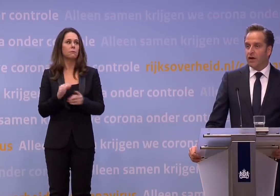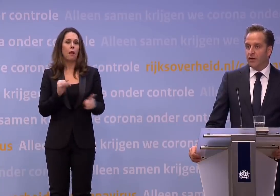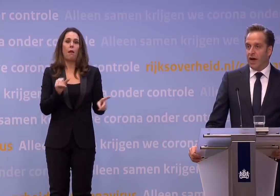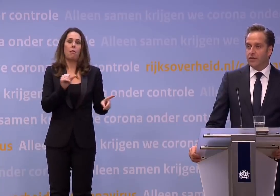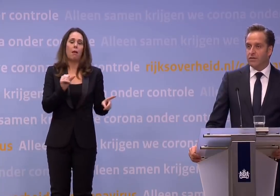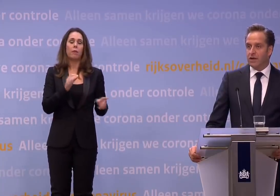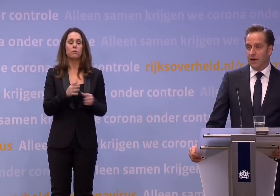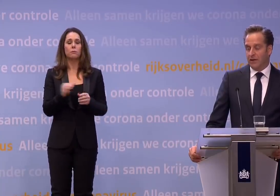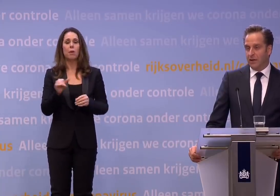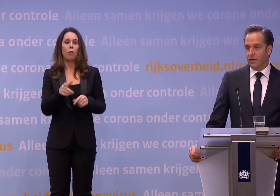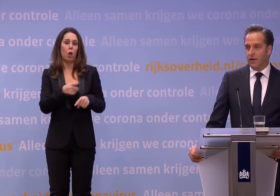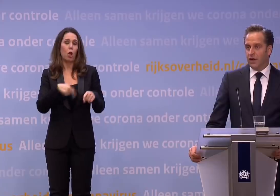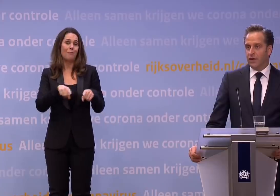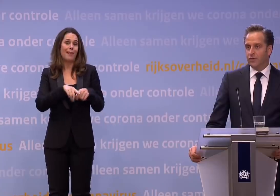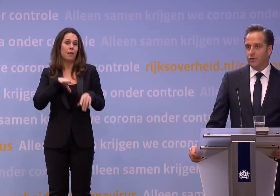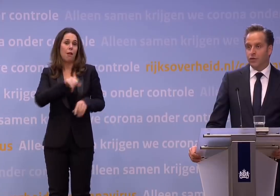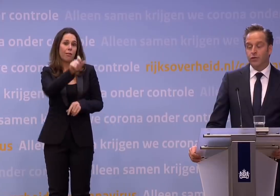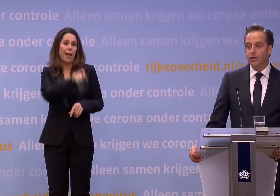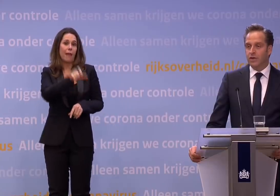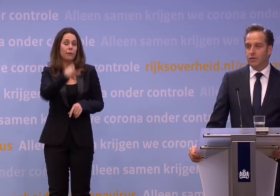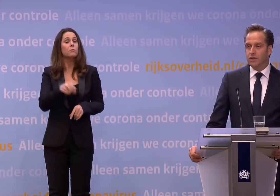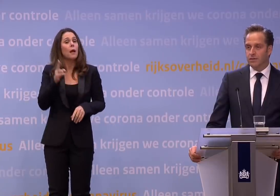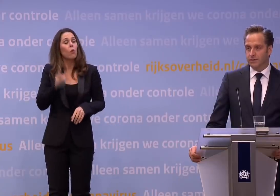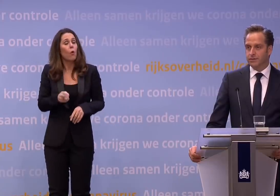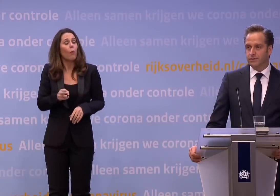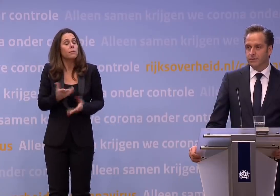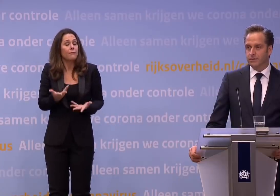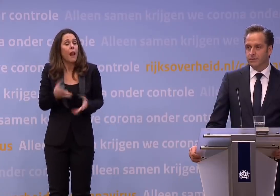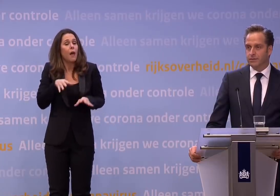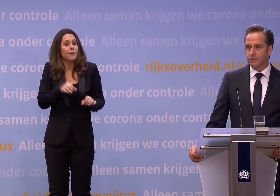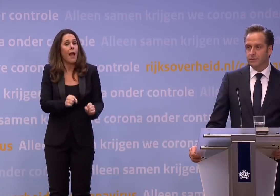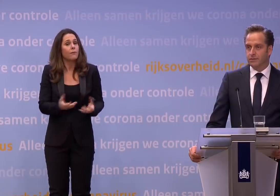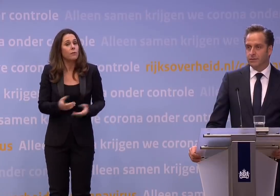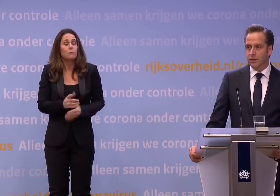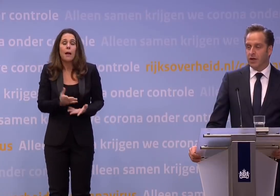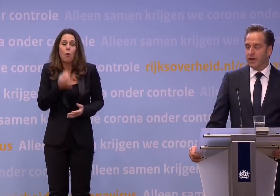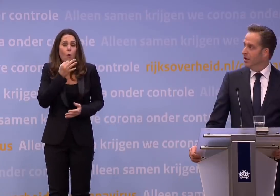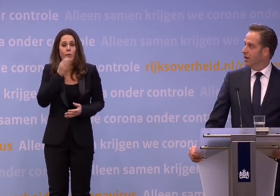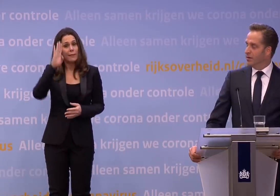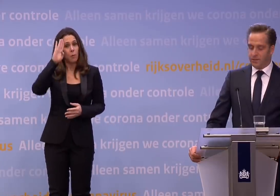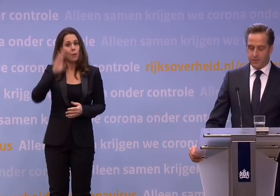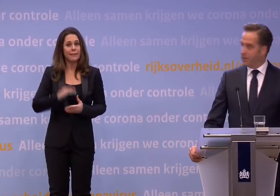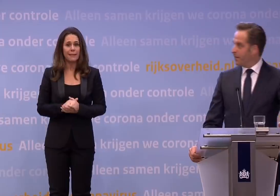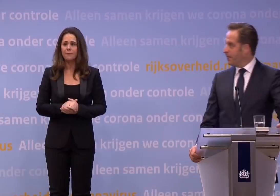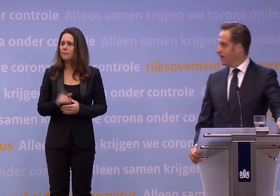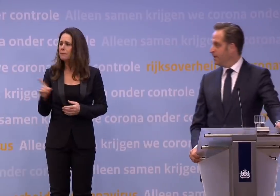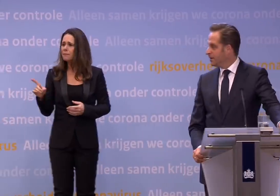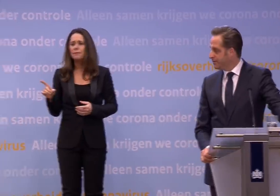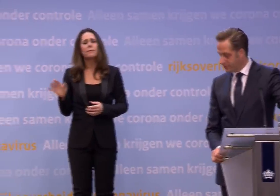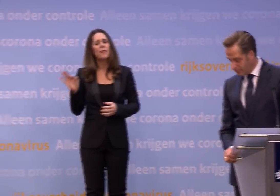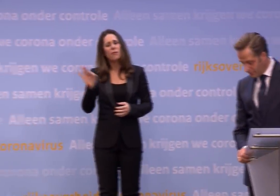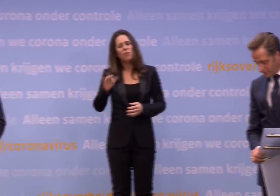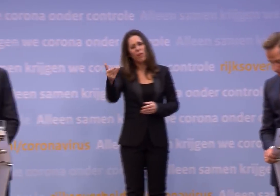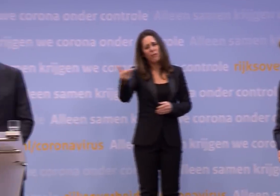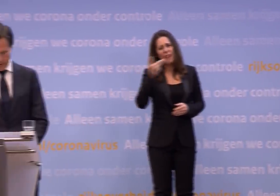andere gemeentelijke handhavers. Maar inderdaad, ja, dat zal wel gehandhaafd moeten worden. Dat hoeft dus niet via de politie. Nee. Oké. Oké. Belangrijk, Ja. vraag over het